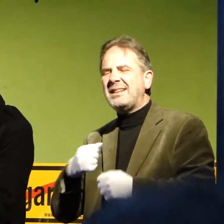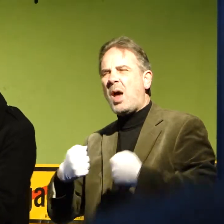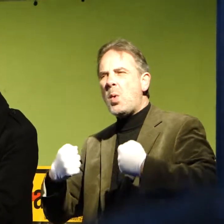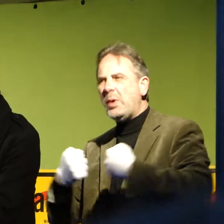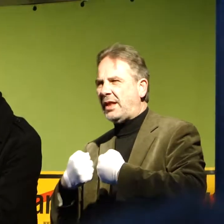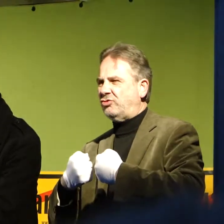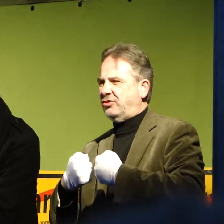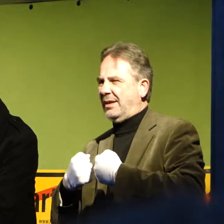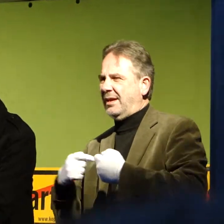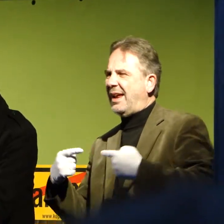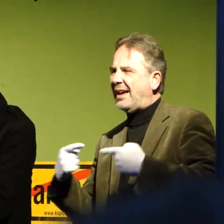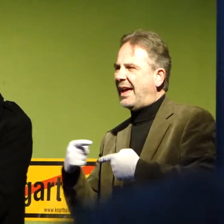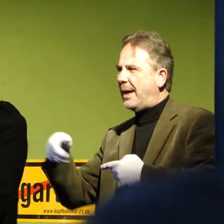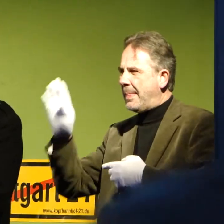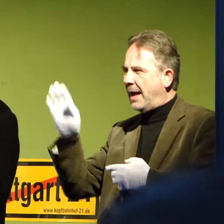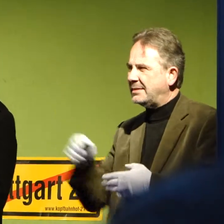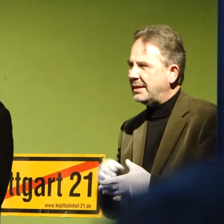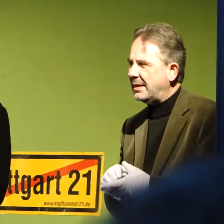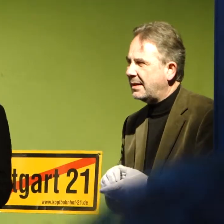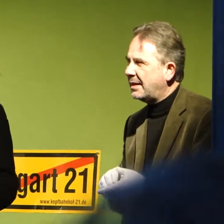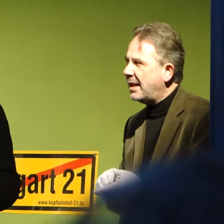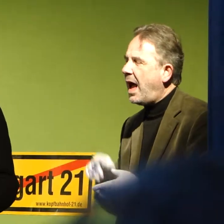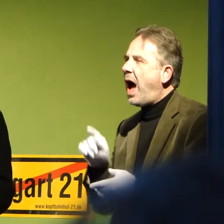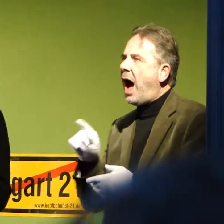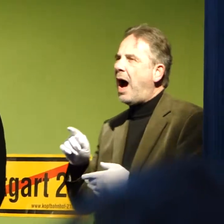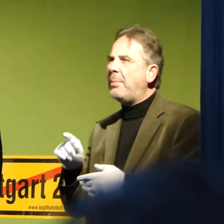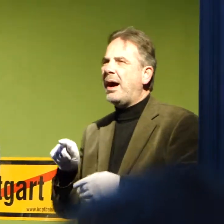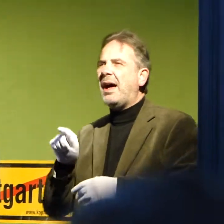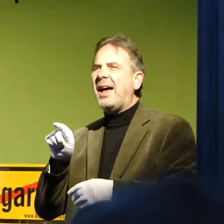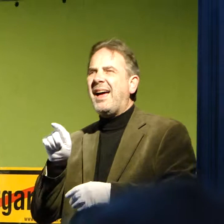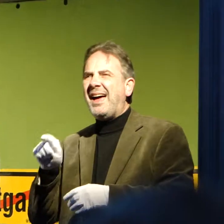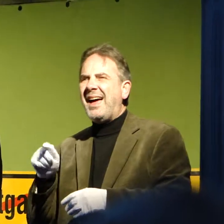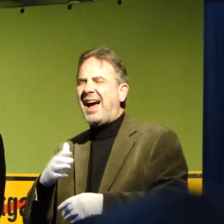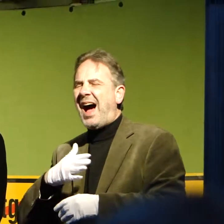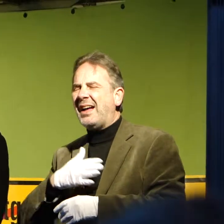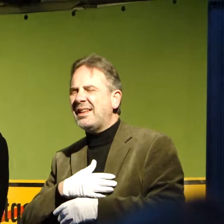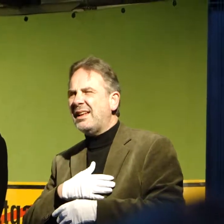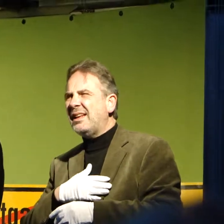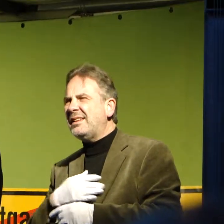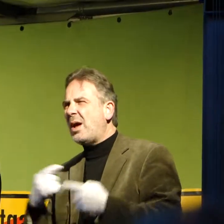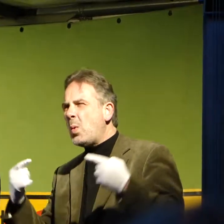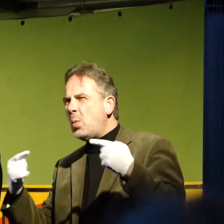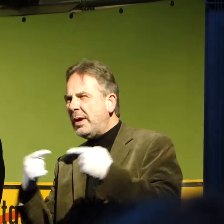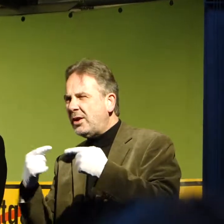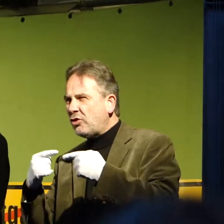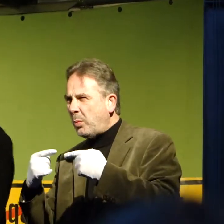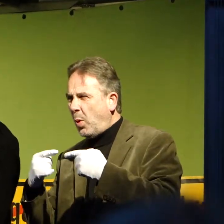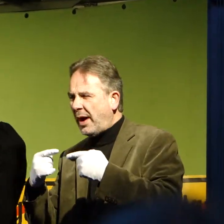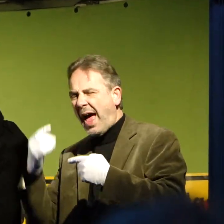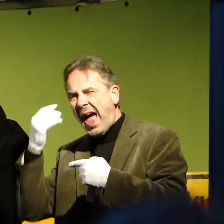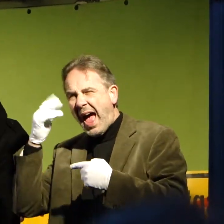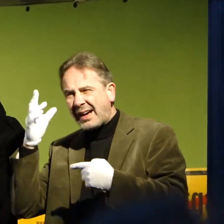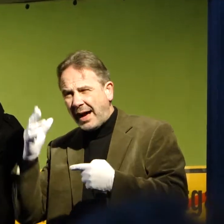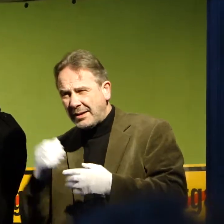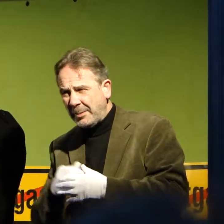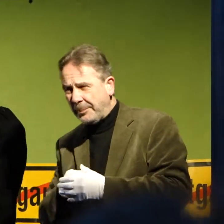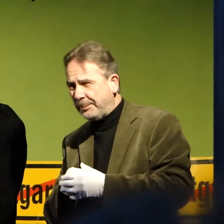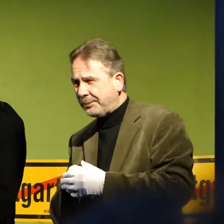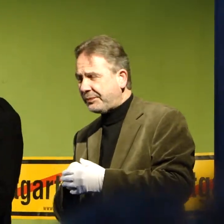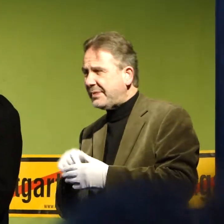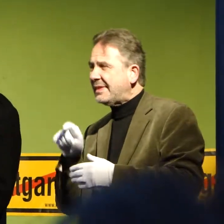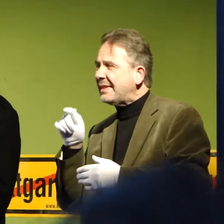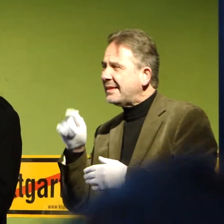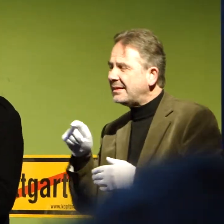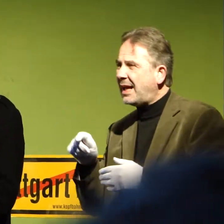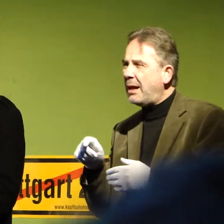hat er aber die Widersprüche zu den eigenen Auffassungen im Laufe der Zeit erkannt. Und dies war einer der Beweggründe, weshalb Paul